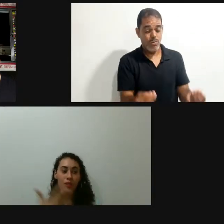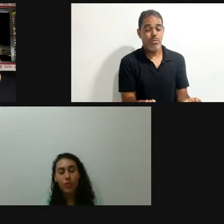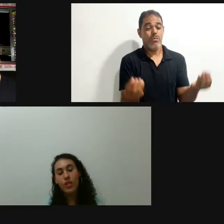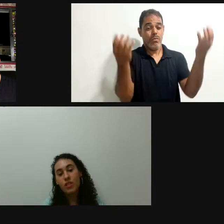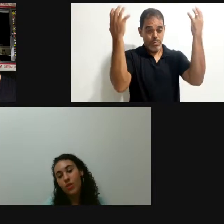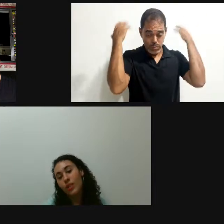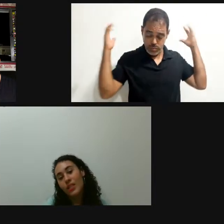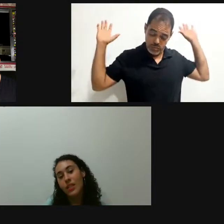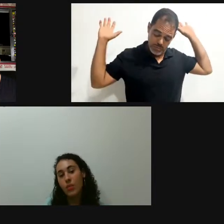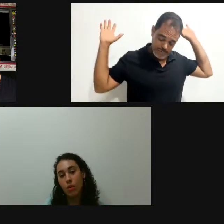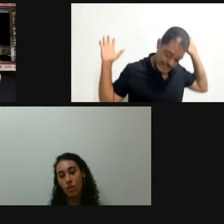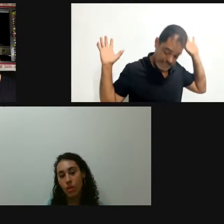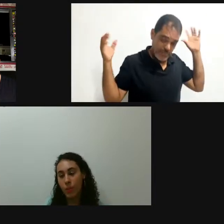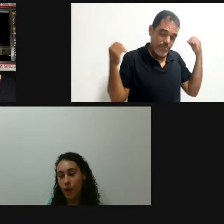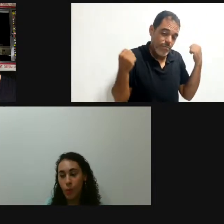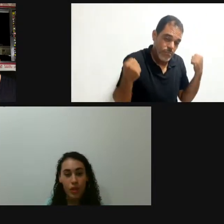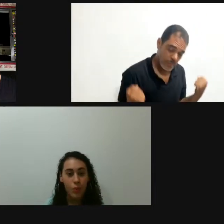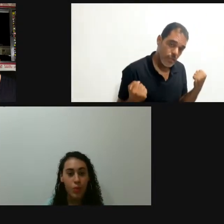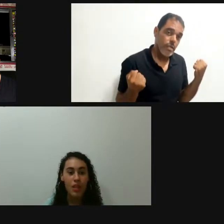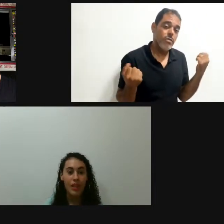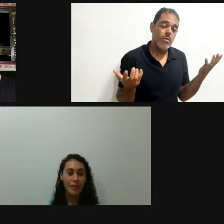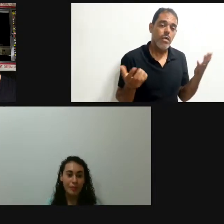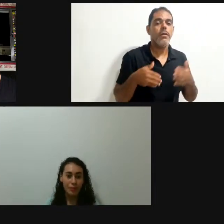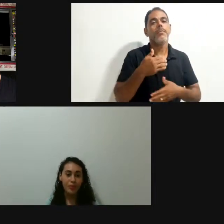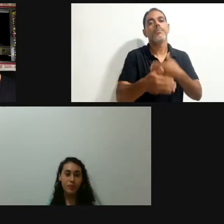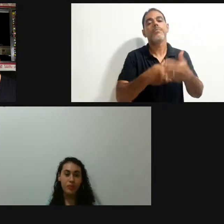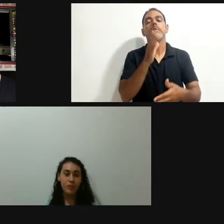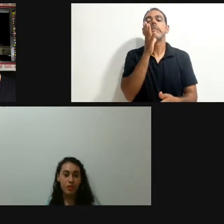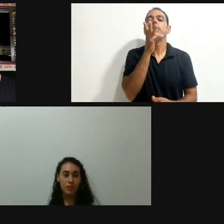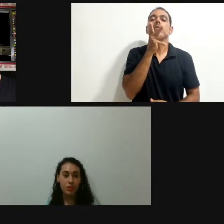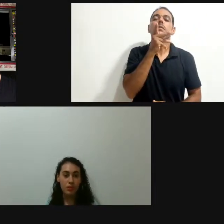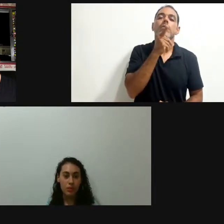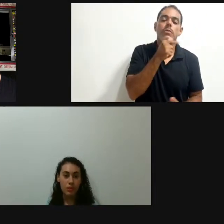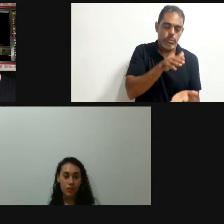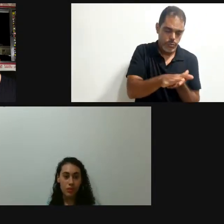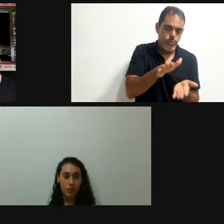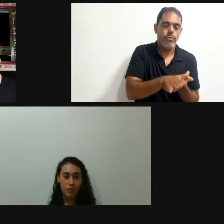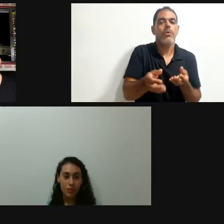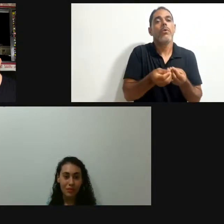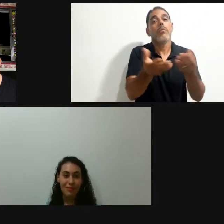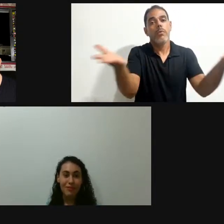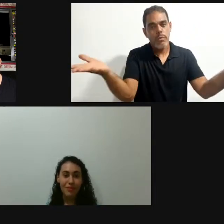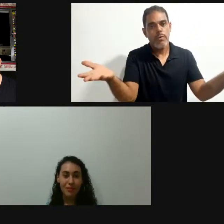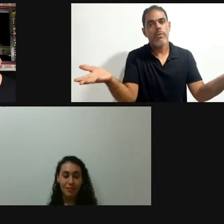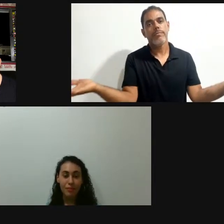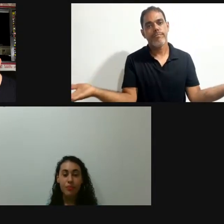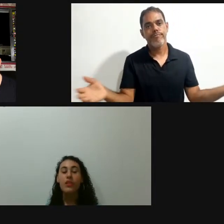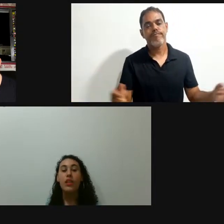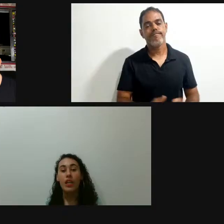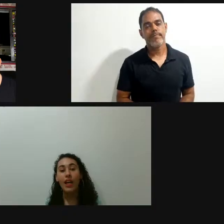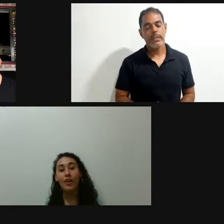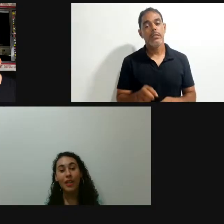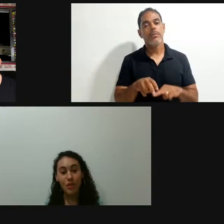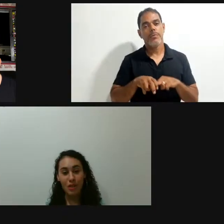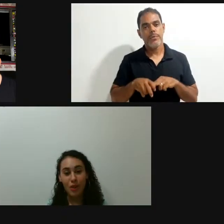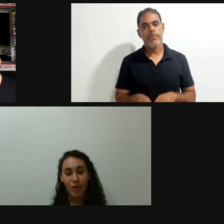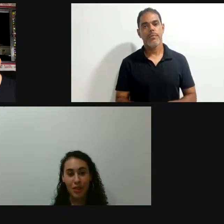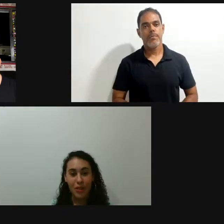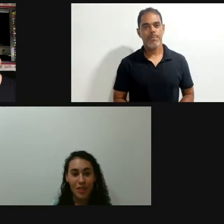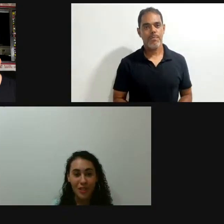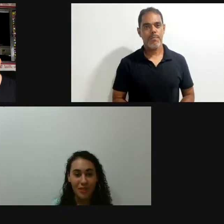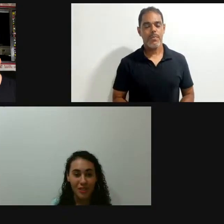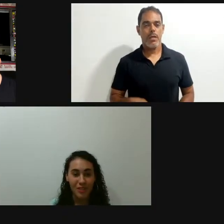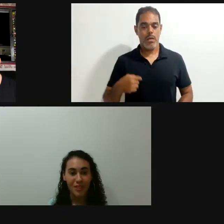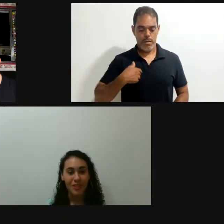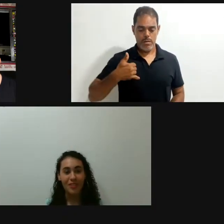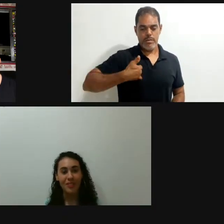que influenciou nessa demora para eu poder publicar. Você está com quantos anos, Bia? Desculpa. Eu tenho 18